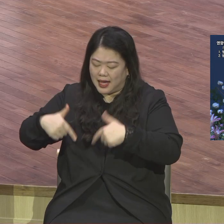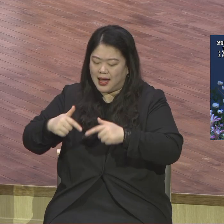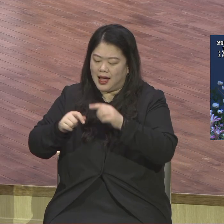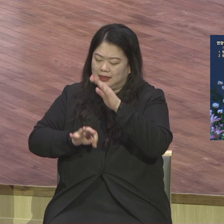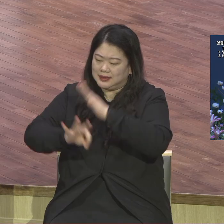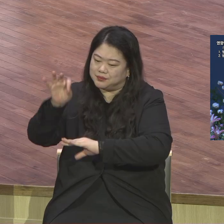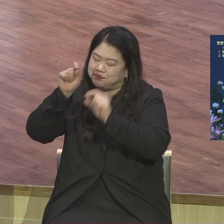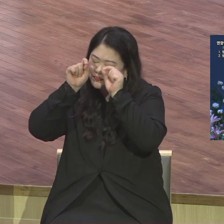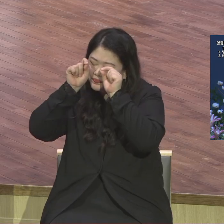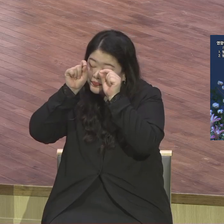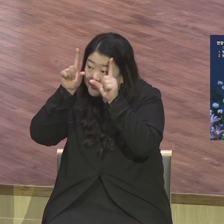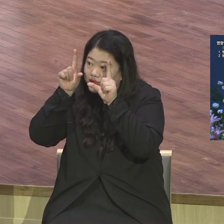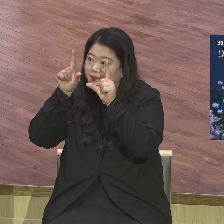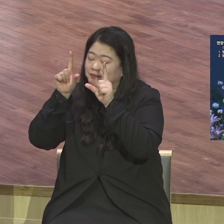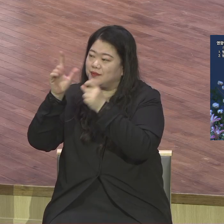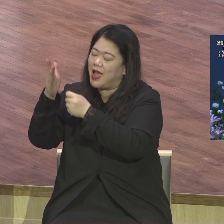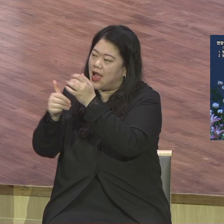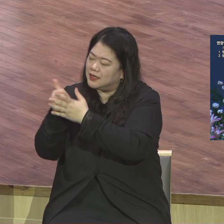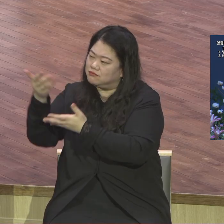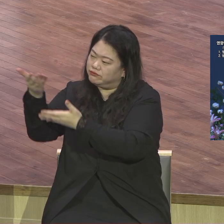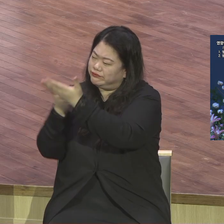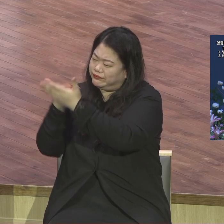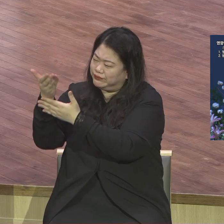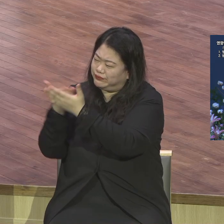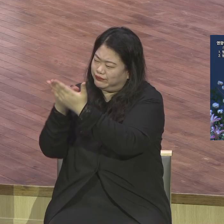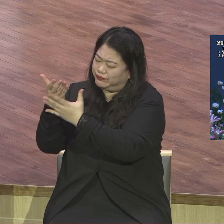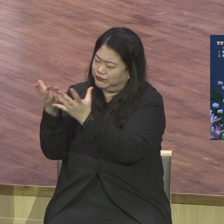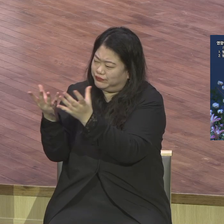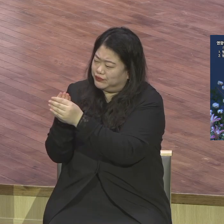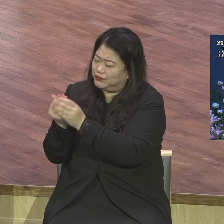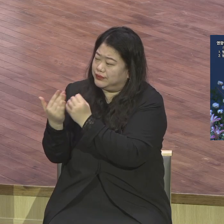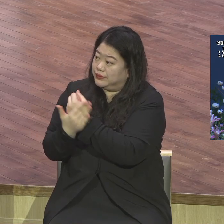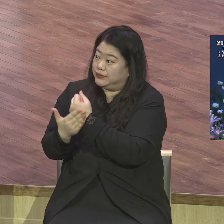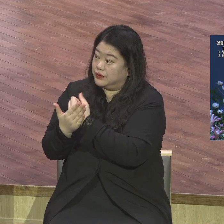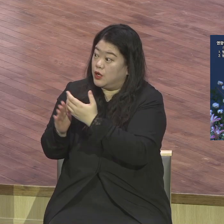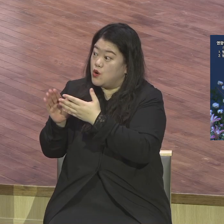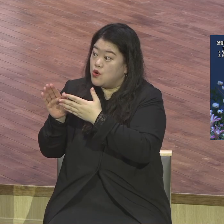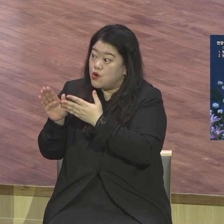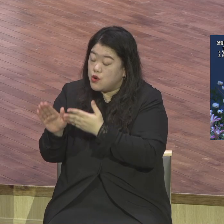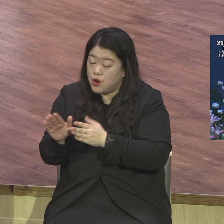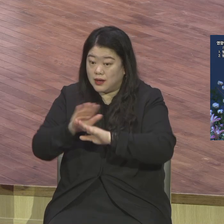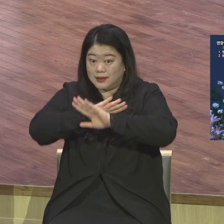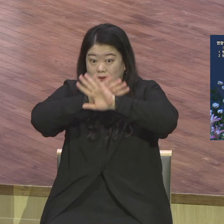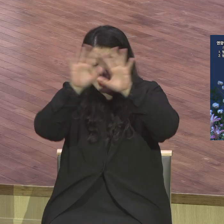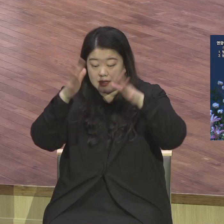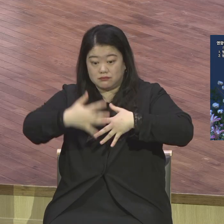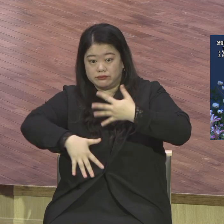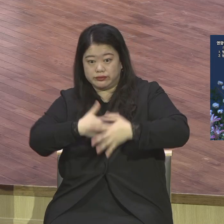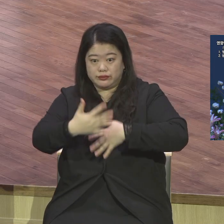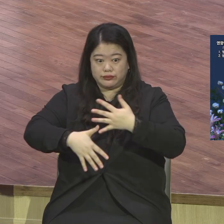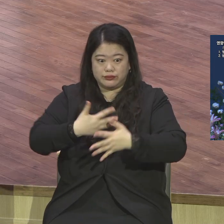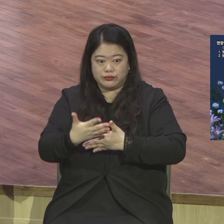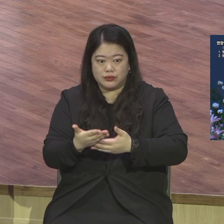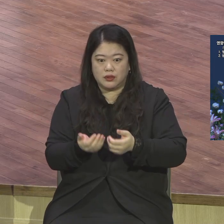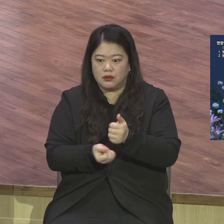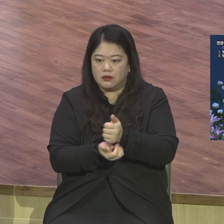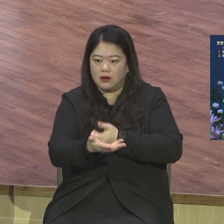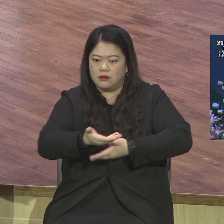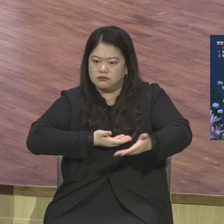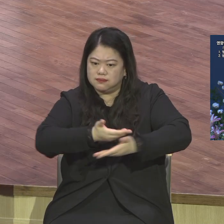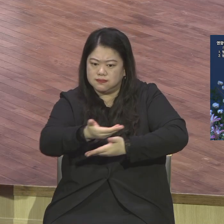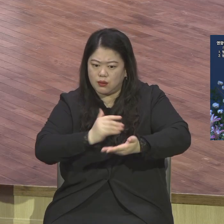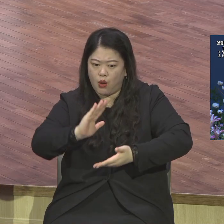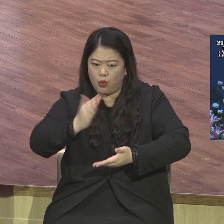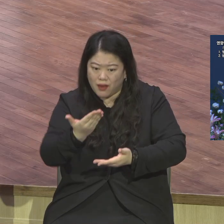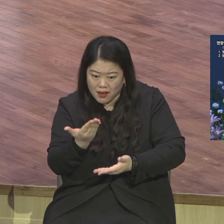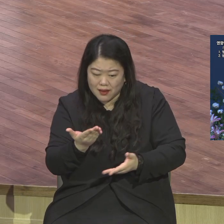기도로 연결을 시켜야 한다. 그것이 순례자의 기도다. 저녁에는 모든 메시지를 붙잡고 깊은 묵상에